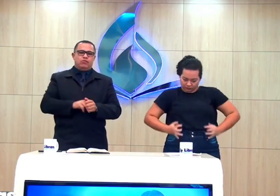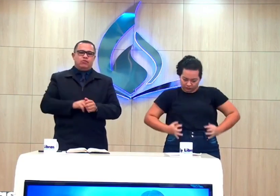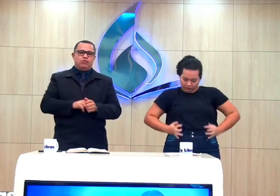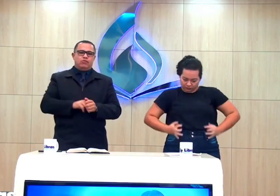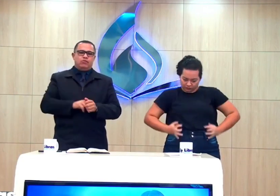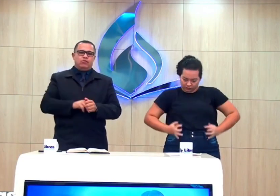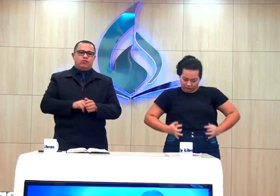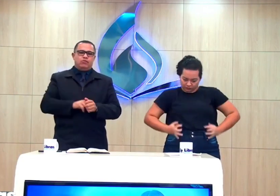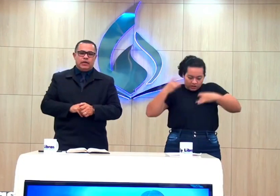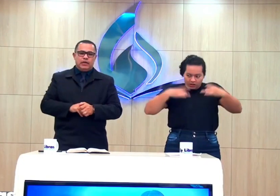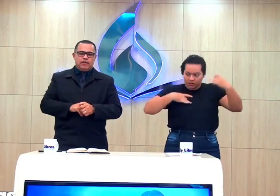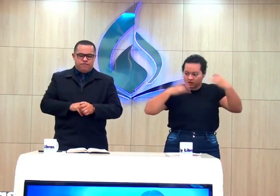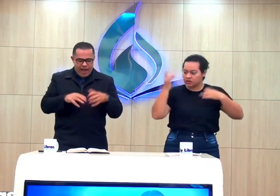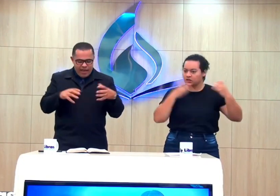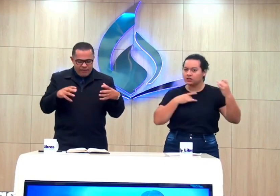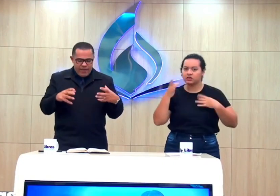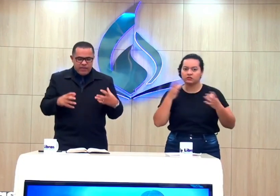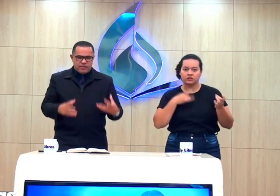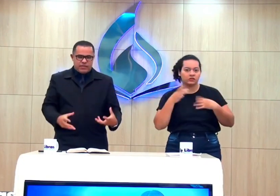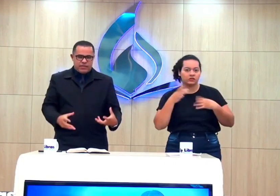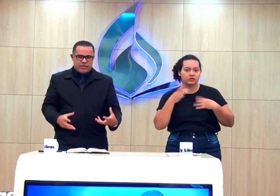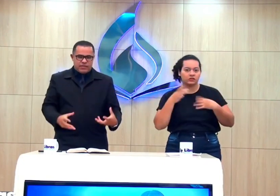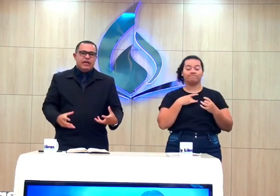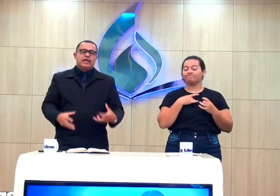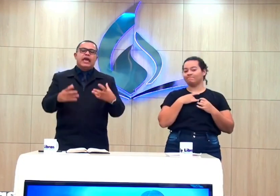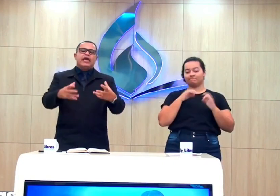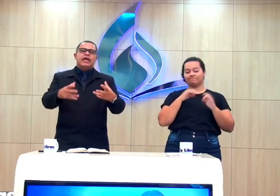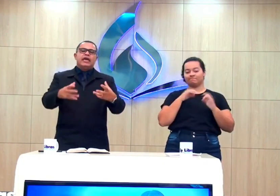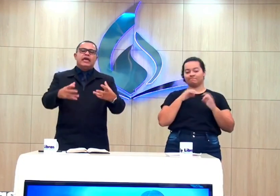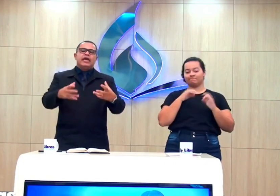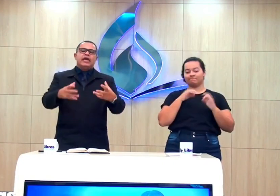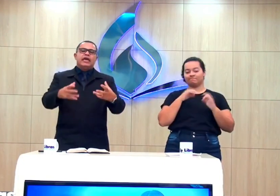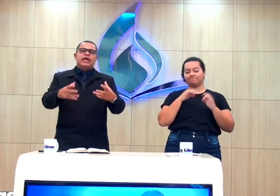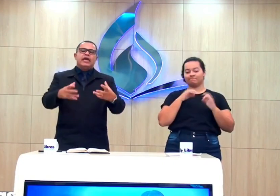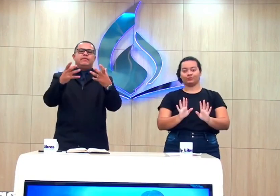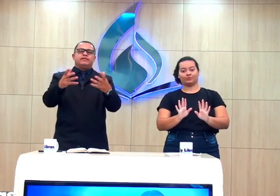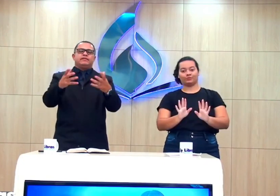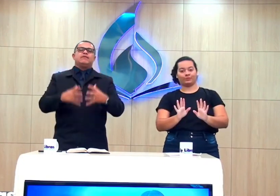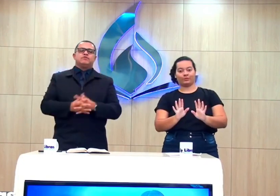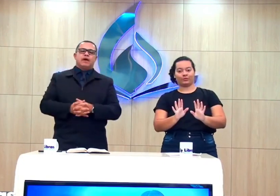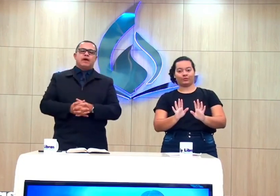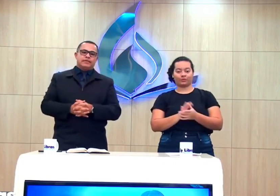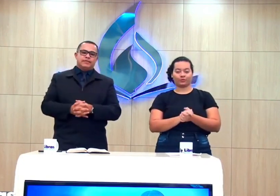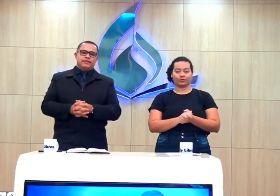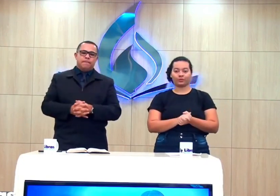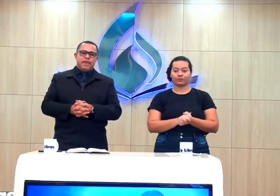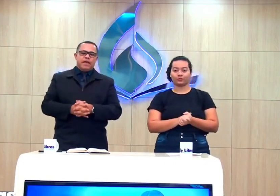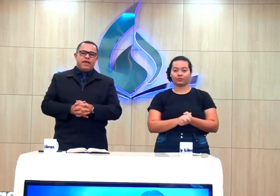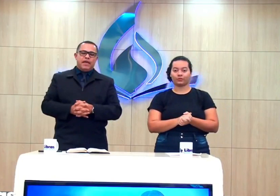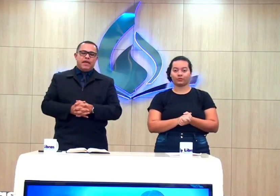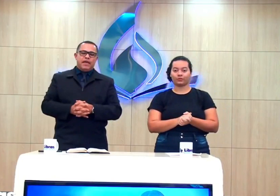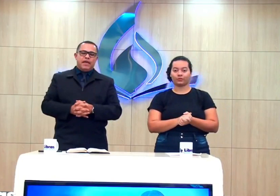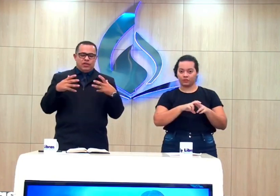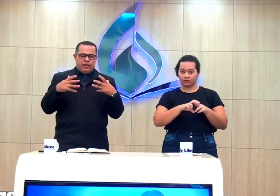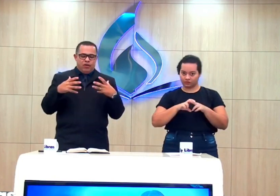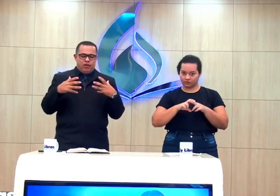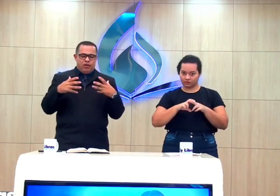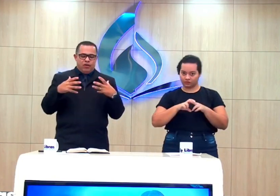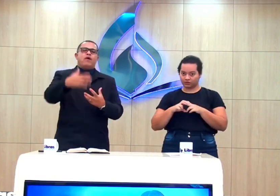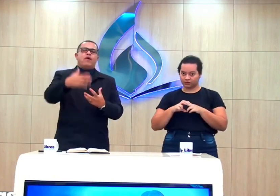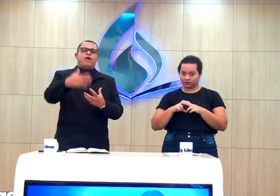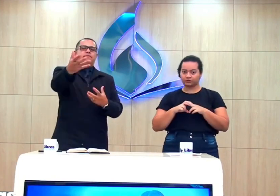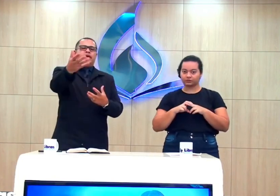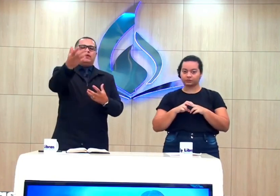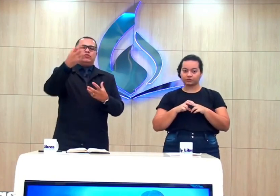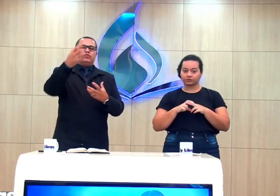que o medo domine. Vai vencer quem nós alimentarmos mais.